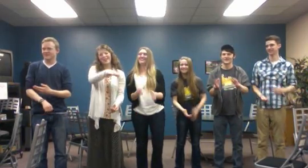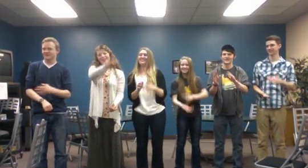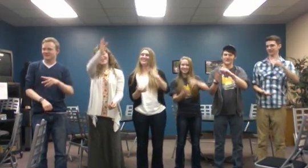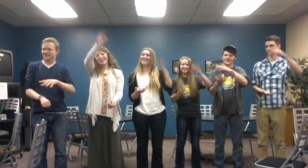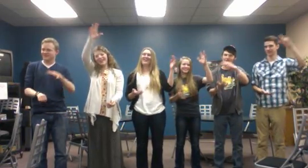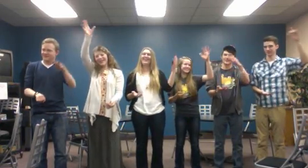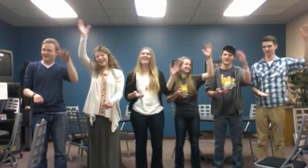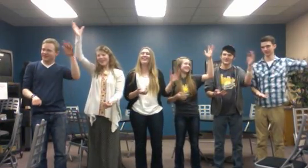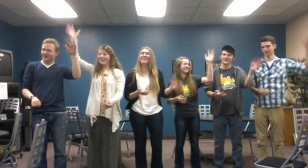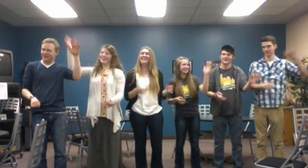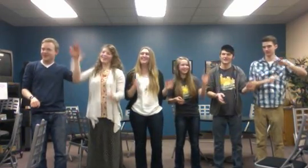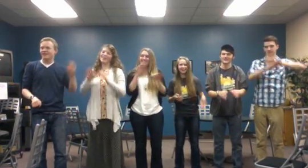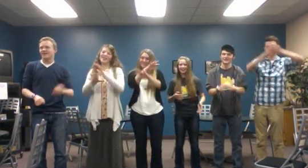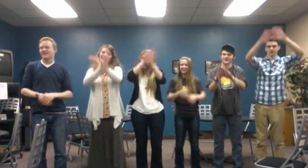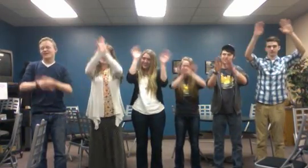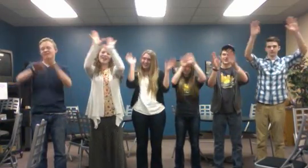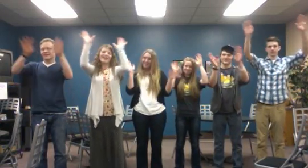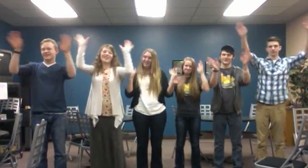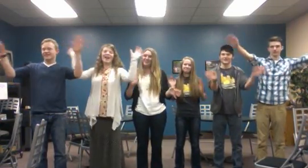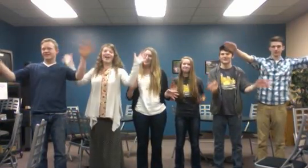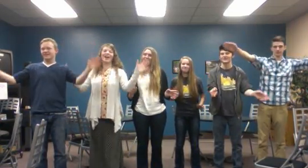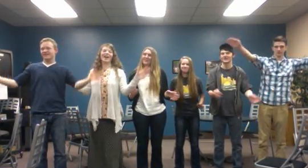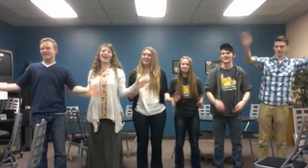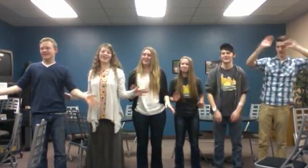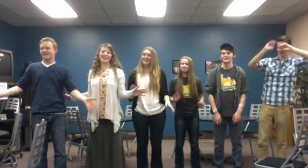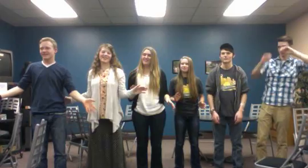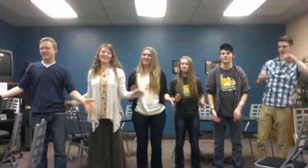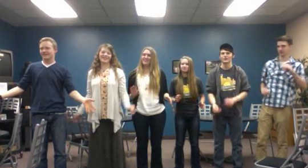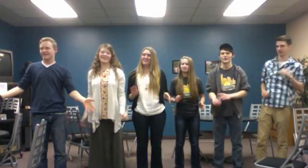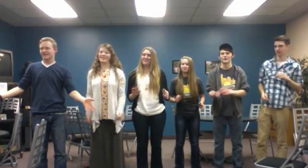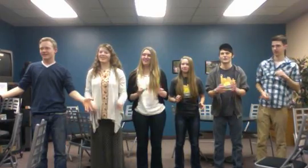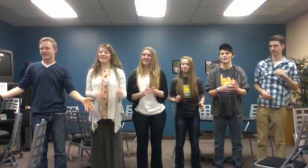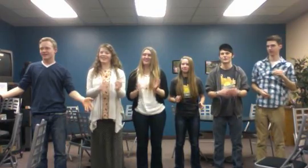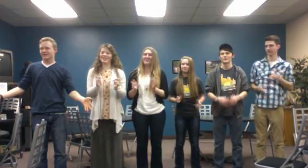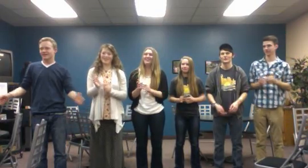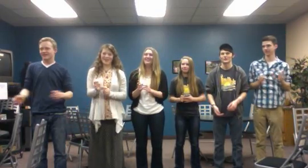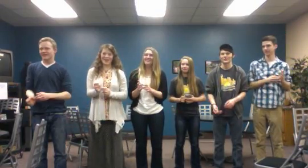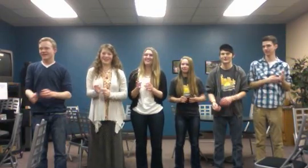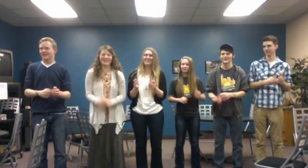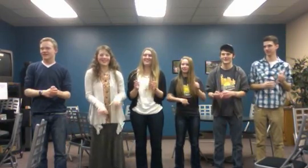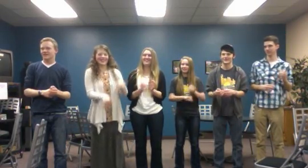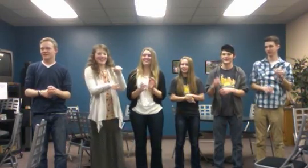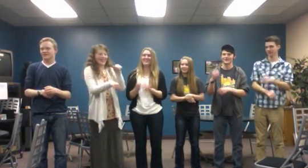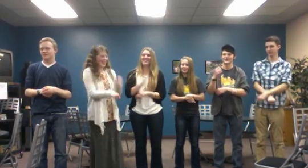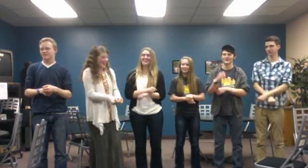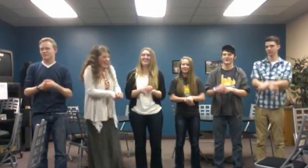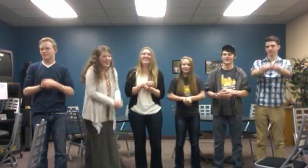gloria de tu majestad, Cristo puede mover